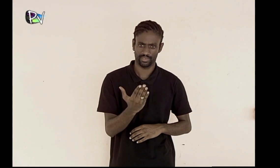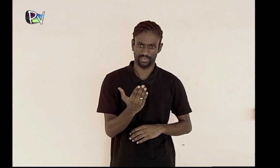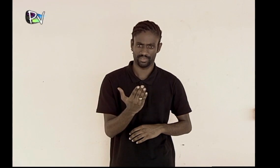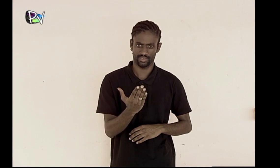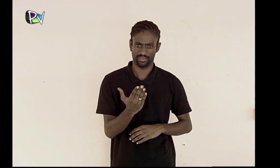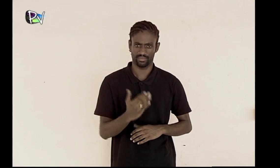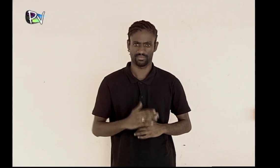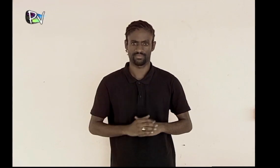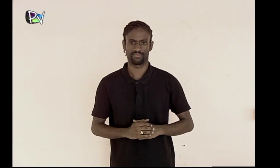Merci.